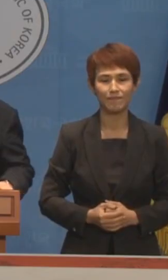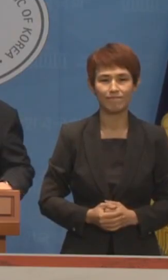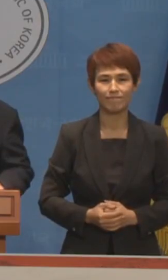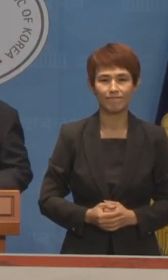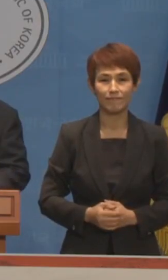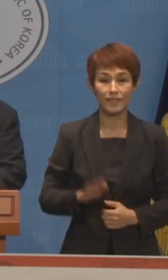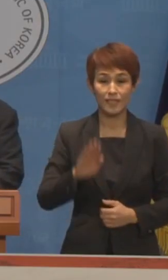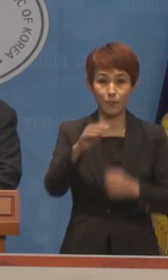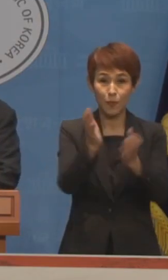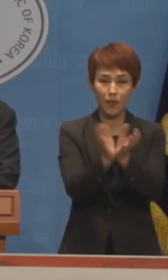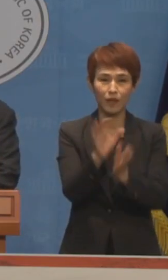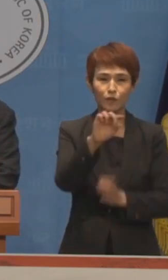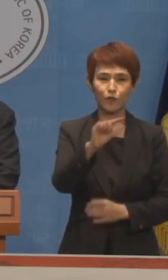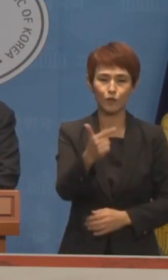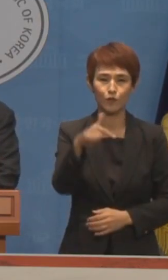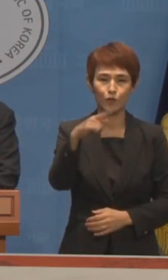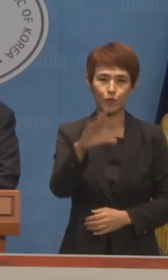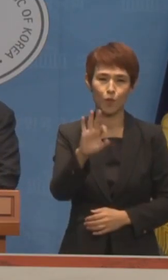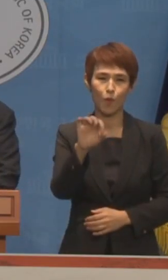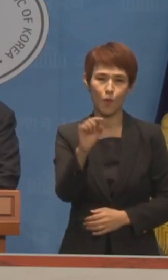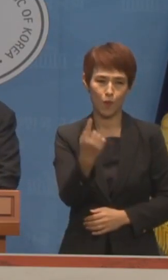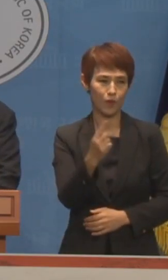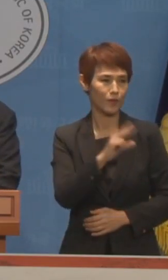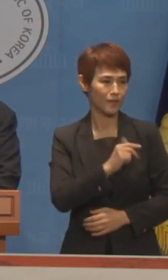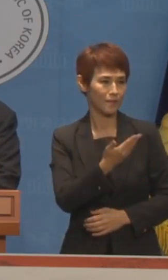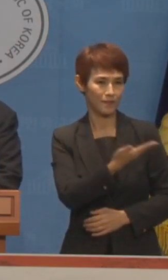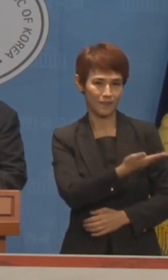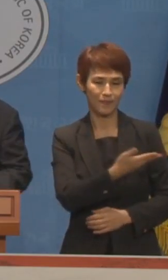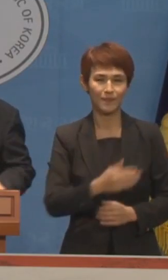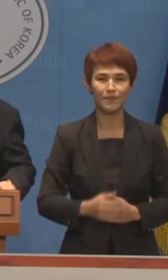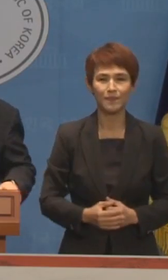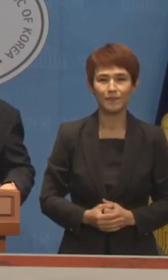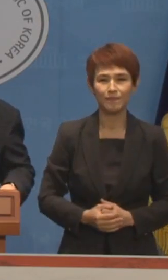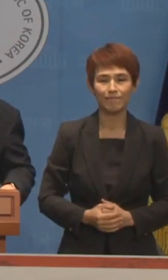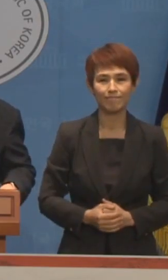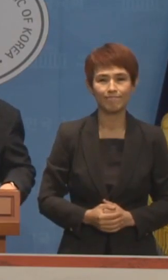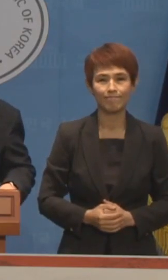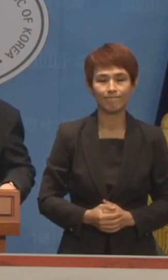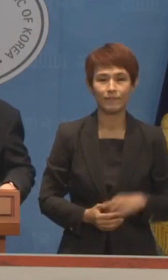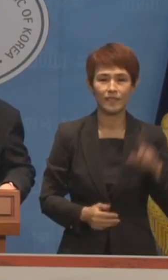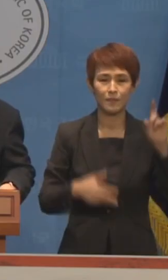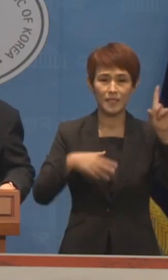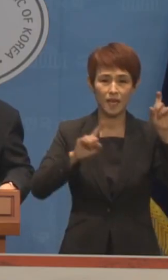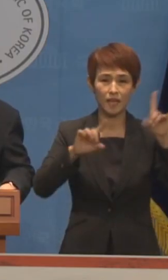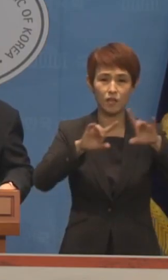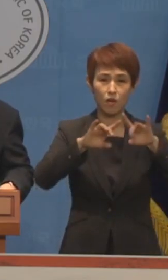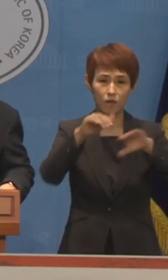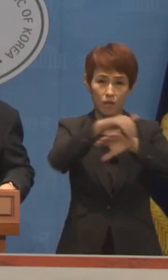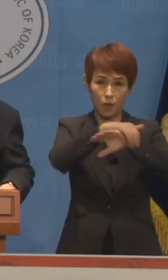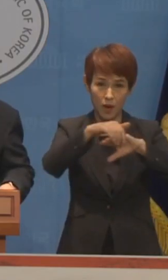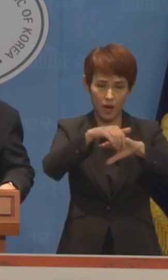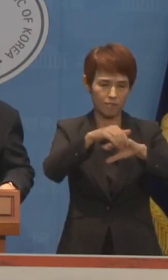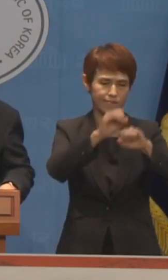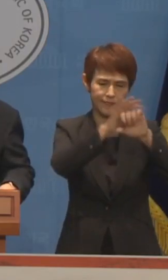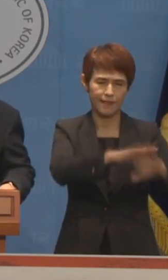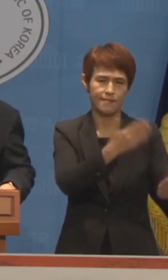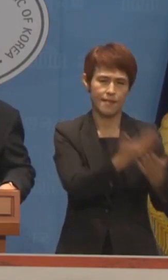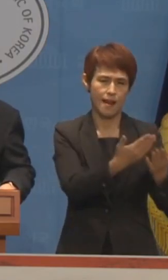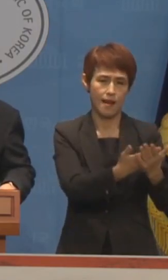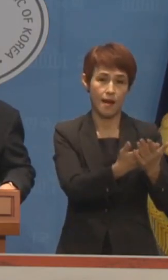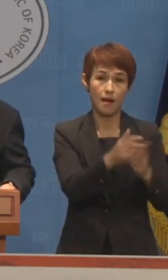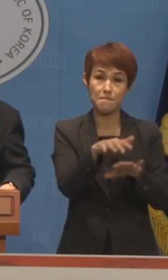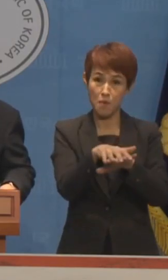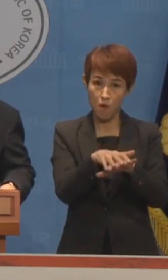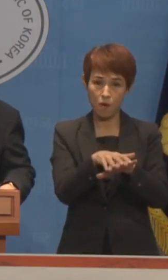그리고 진보당의 윤종호 국회의원님 함께해 주고 계십니다. 11차 전력수급 기본계획 백지화 네트워크는